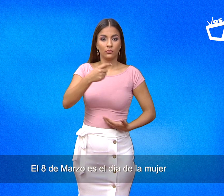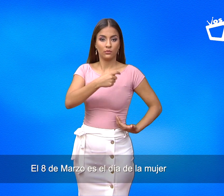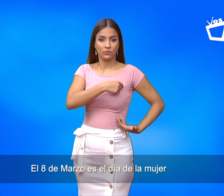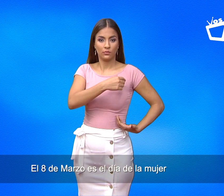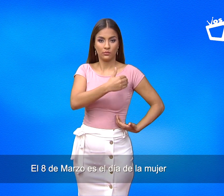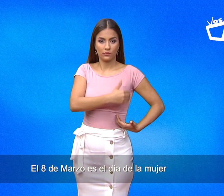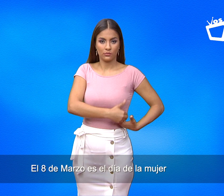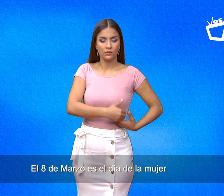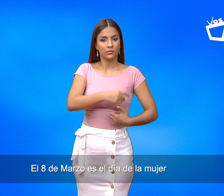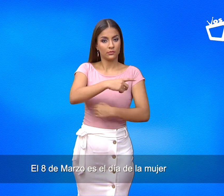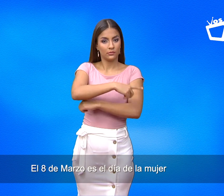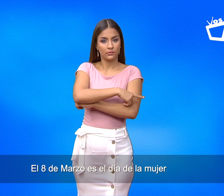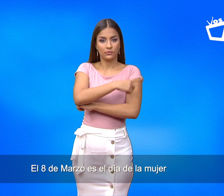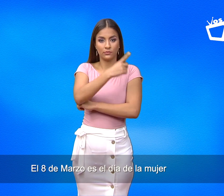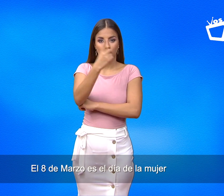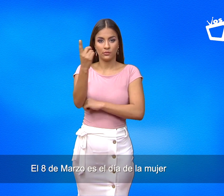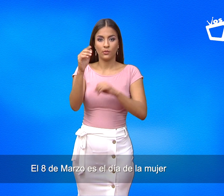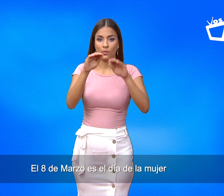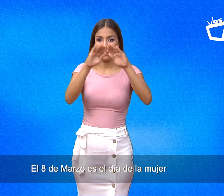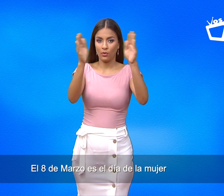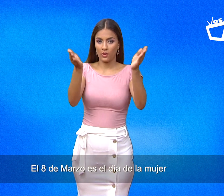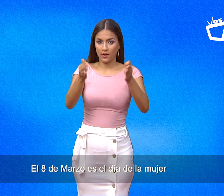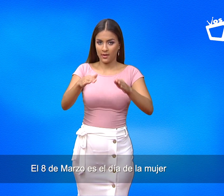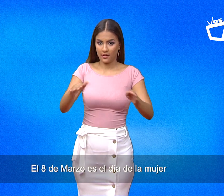el 8 de marzo es el día de la mujer